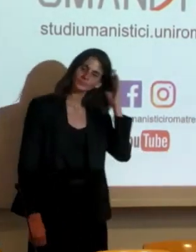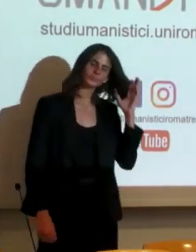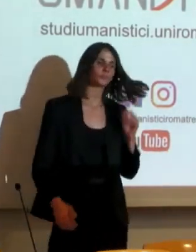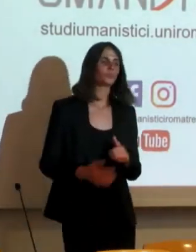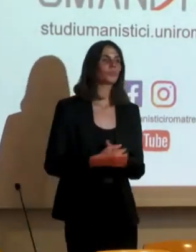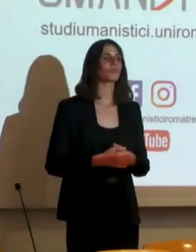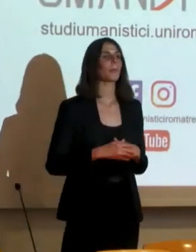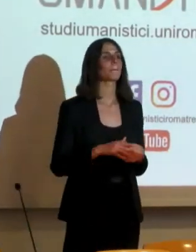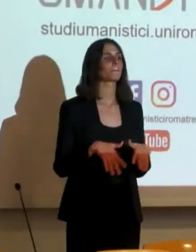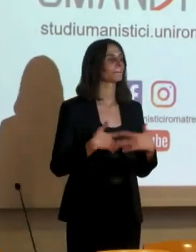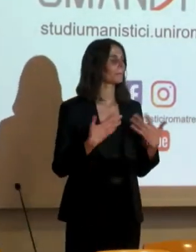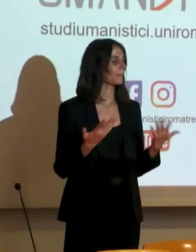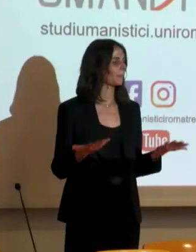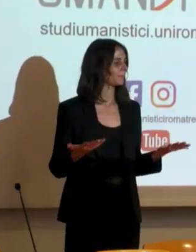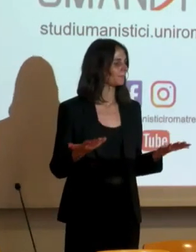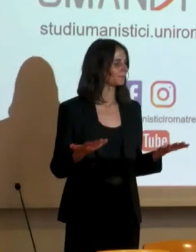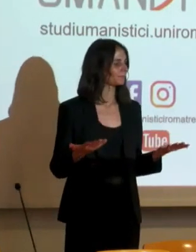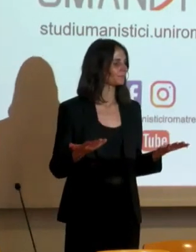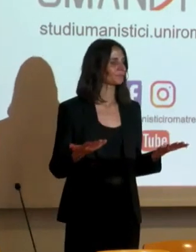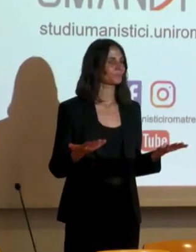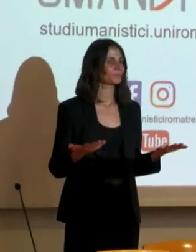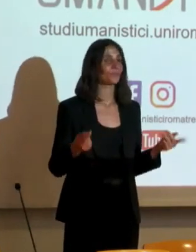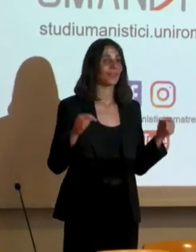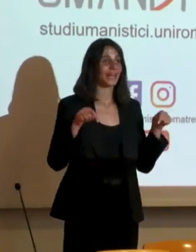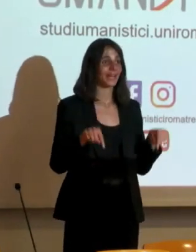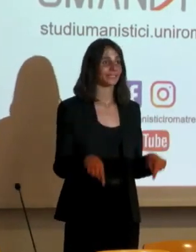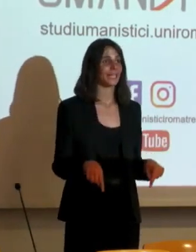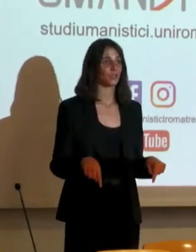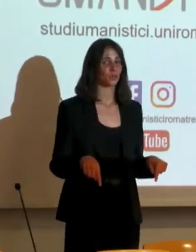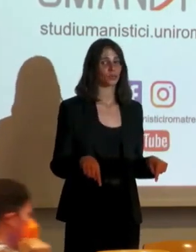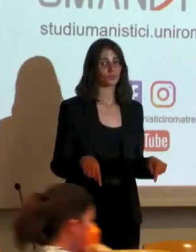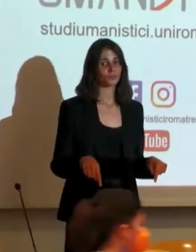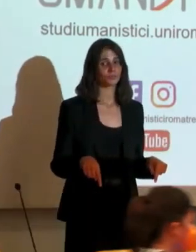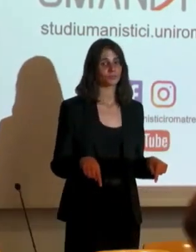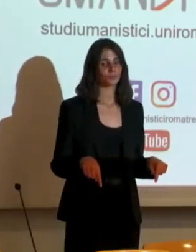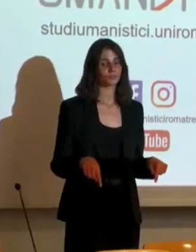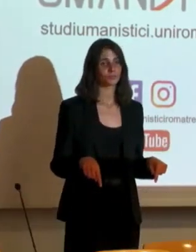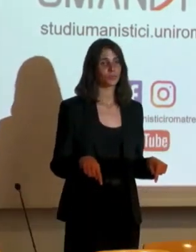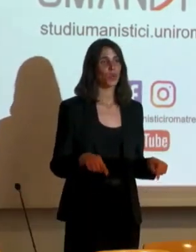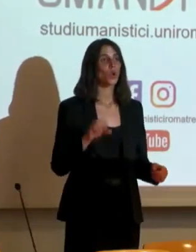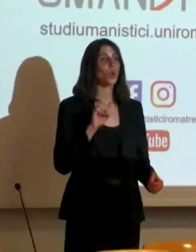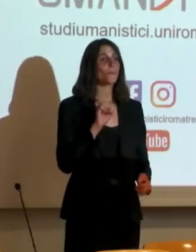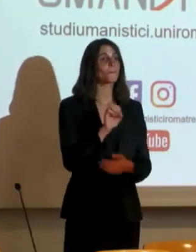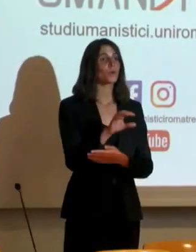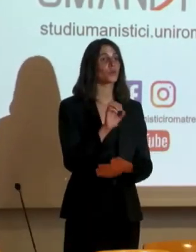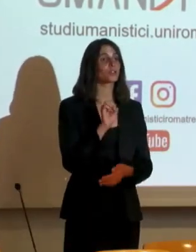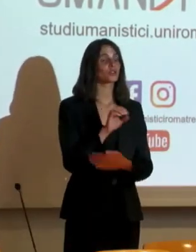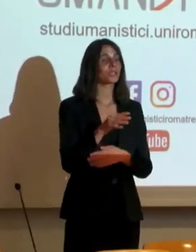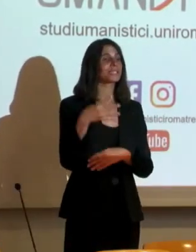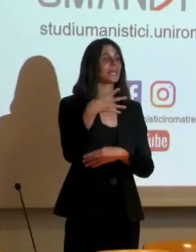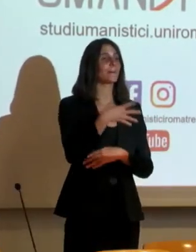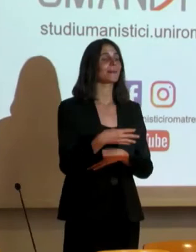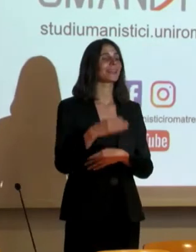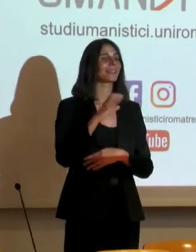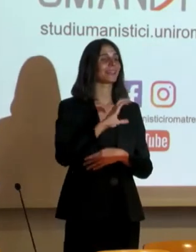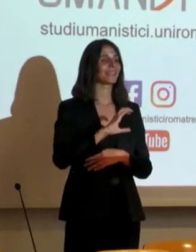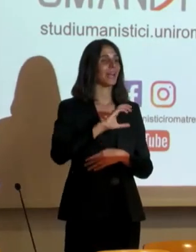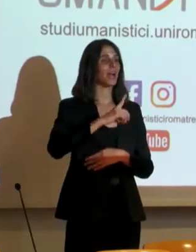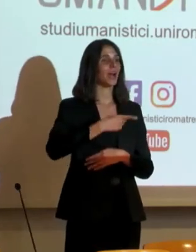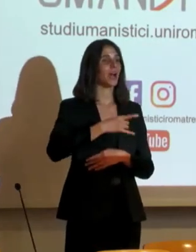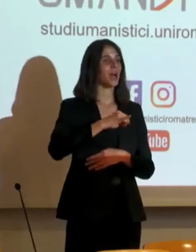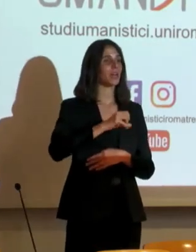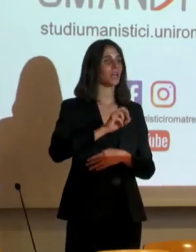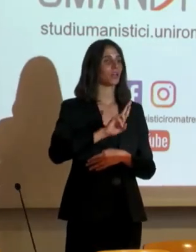Allora, last but not least, adesso abbiamo la professoressa Maria Chiara Giorda,